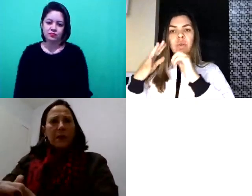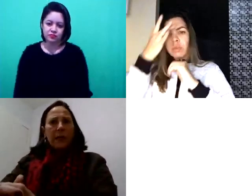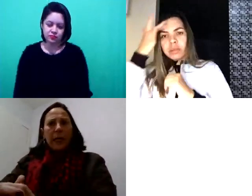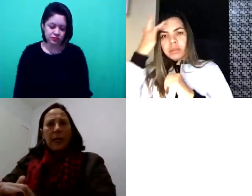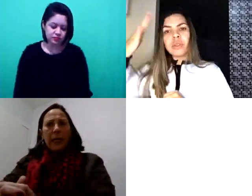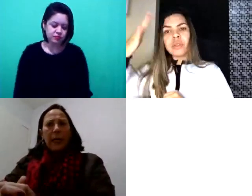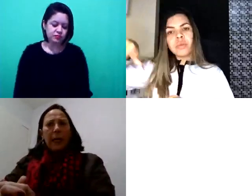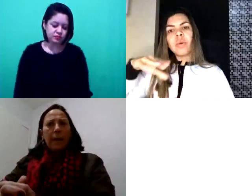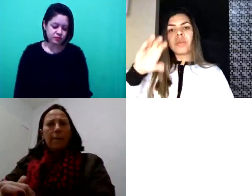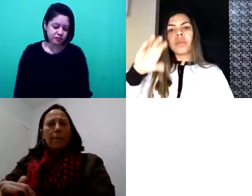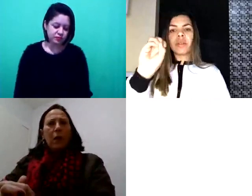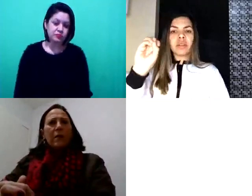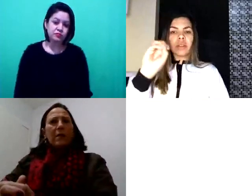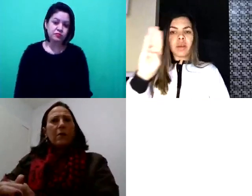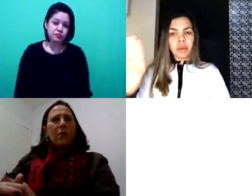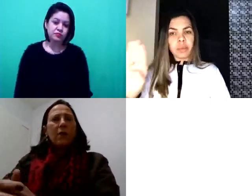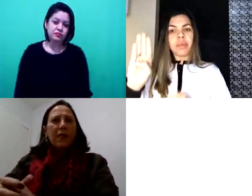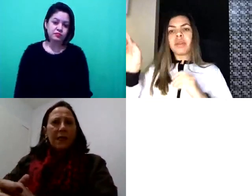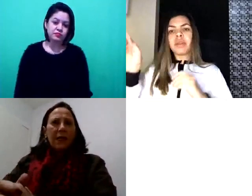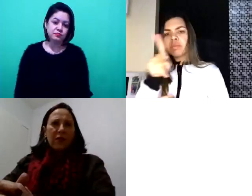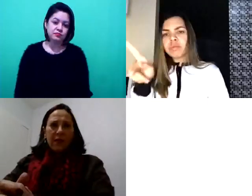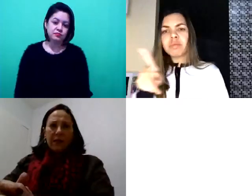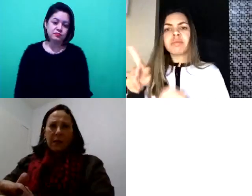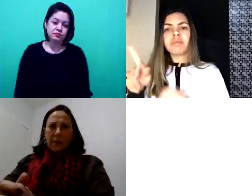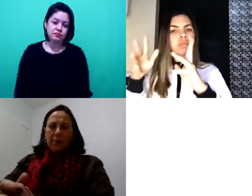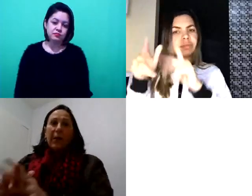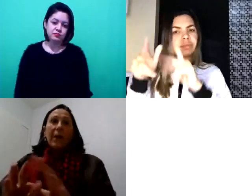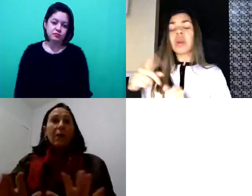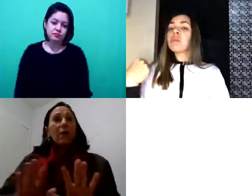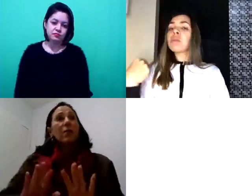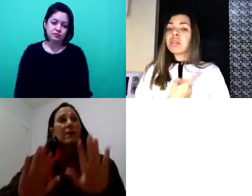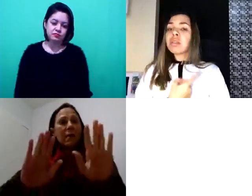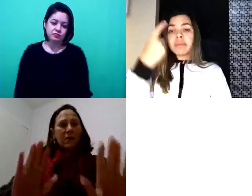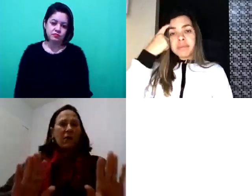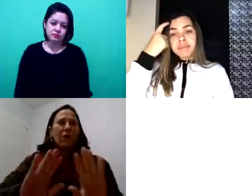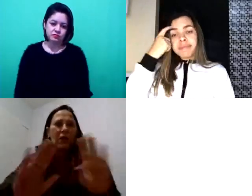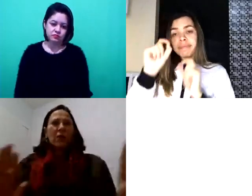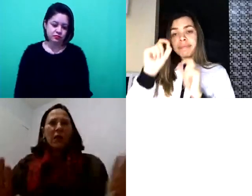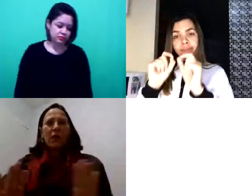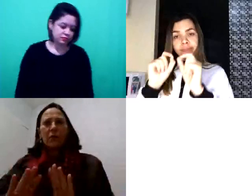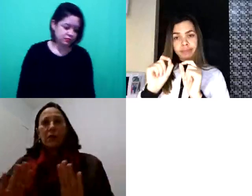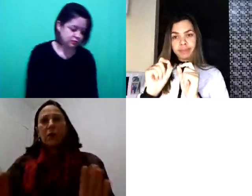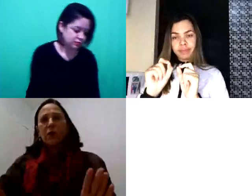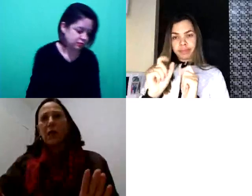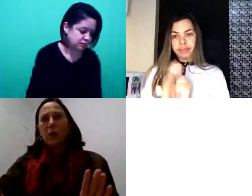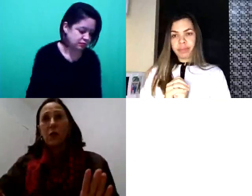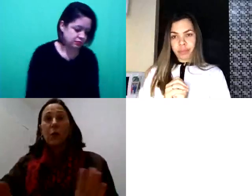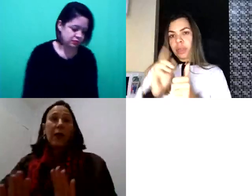professores, nós tomamos a seguinte decisão. Primeiro que nós pensamos, já vou responder a pergunta de muitos alunos, por